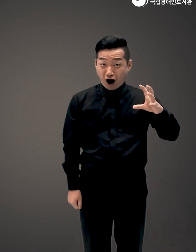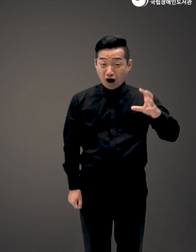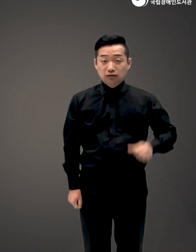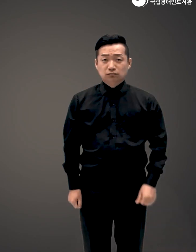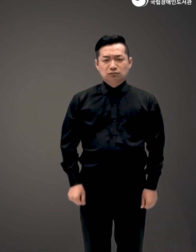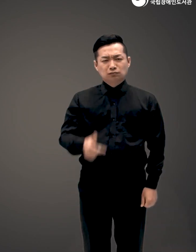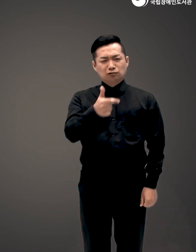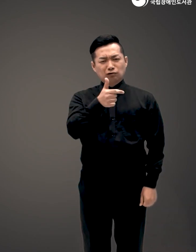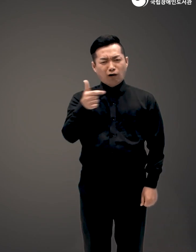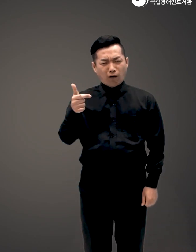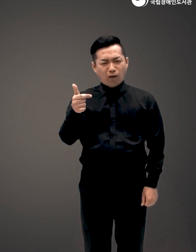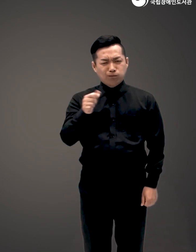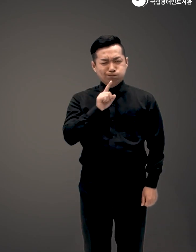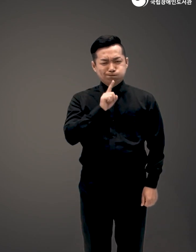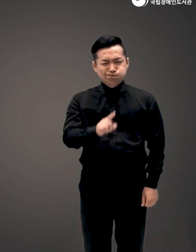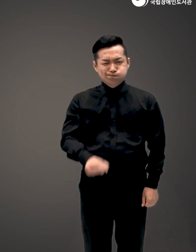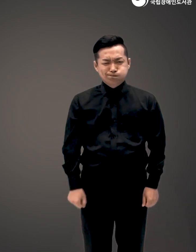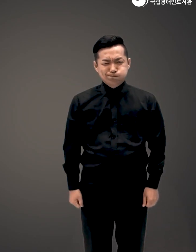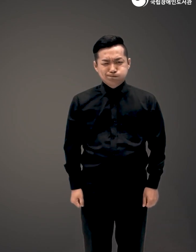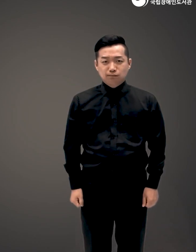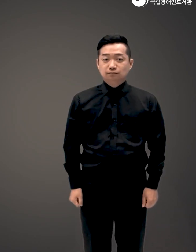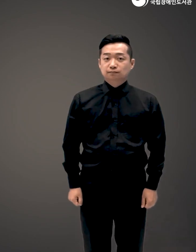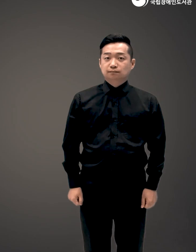말이니? 커다랗다고?